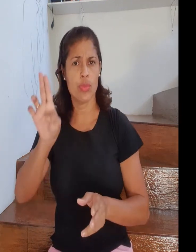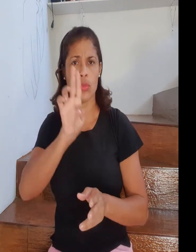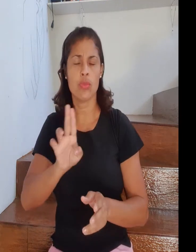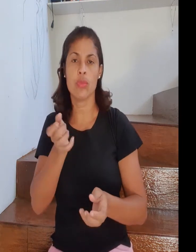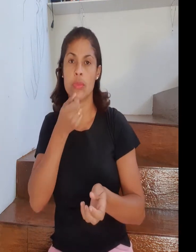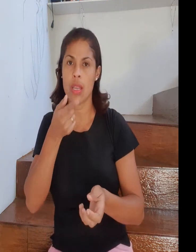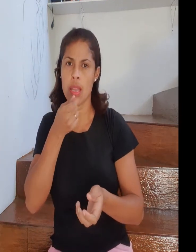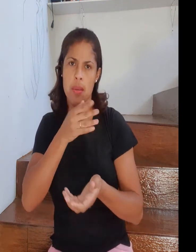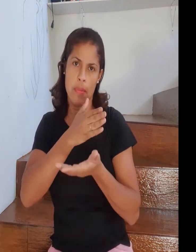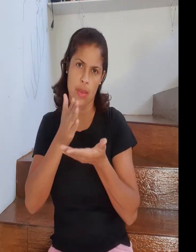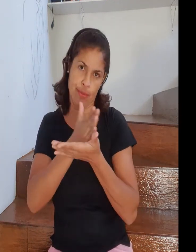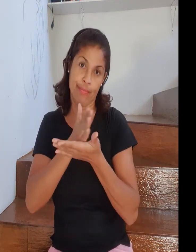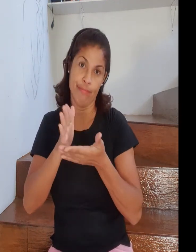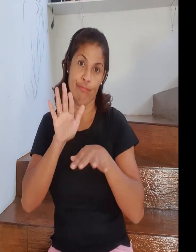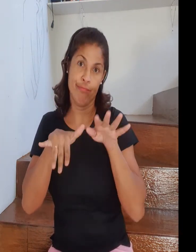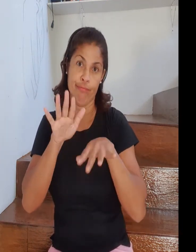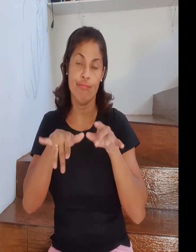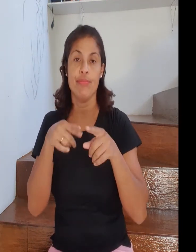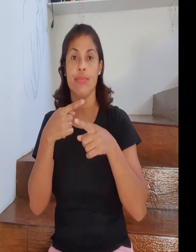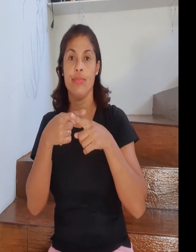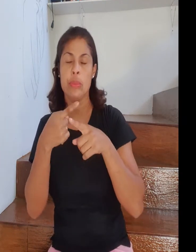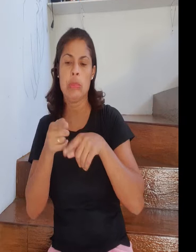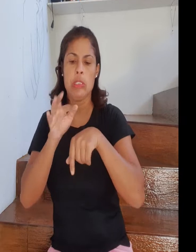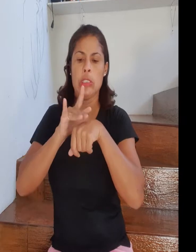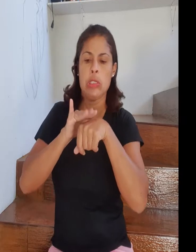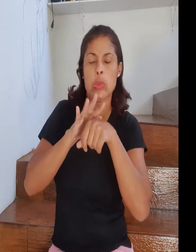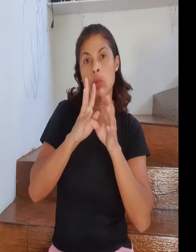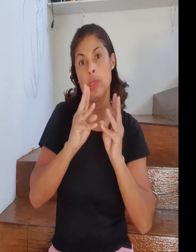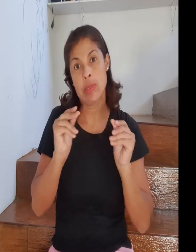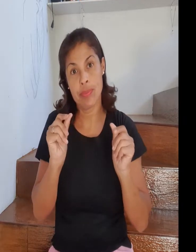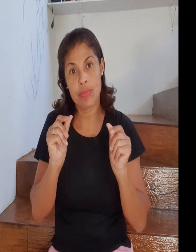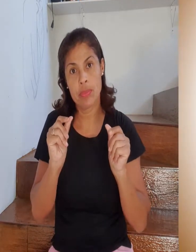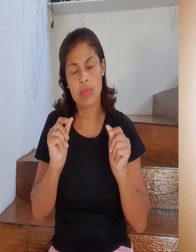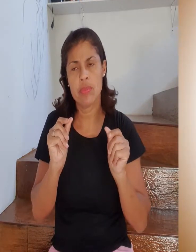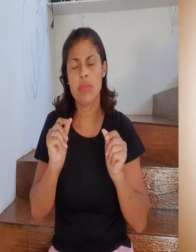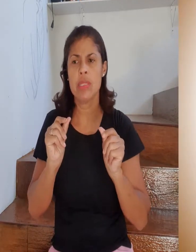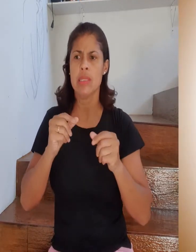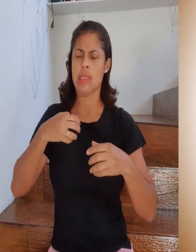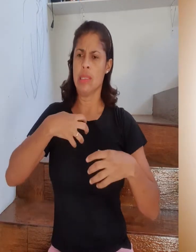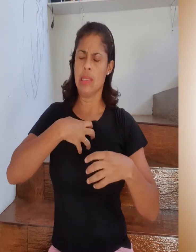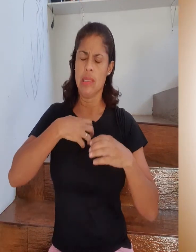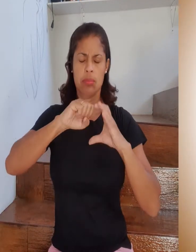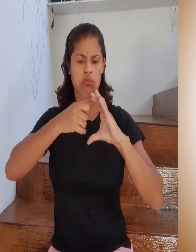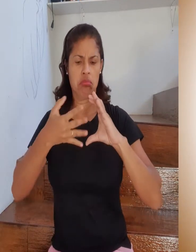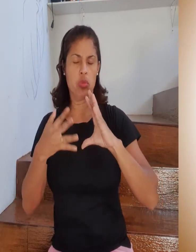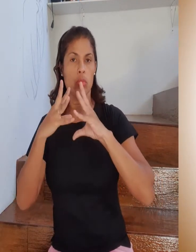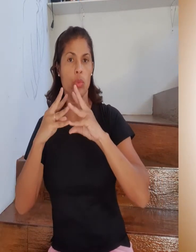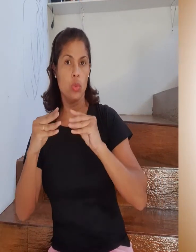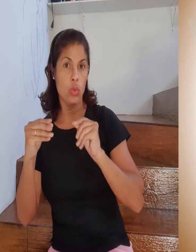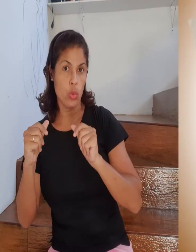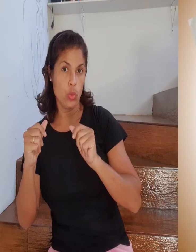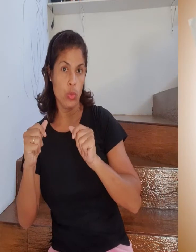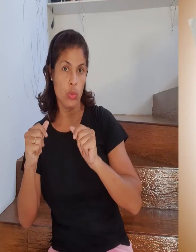Você já deve ter utilizado alguns medicamentos, seja para tratar uma doença, aliviar algum